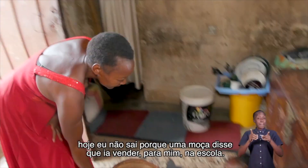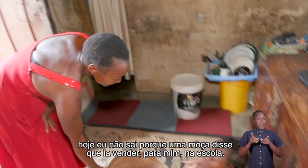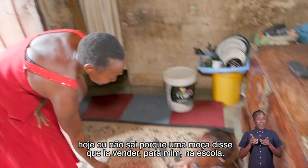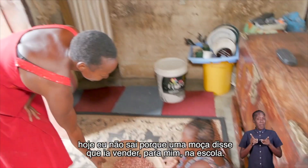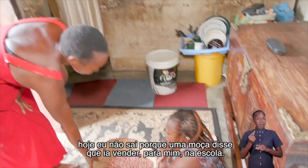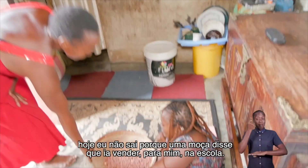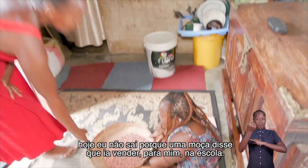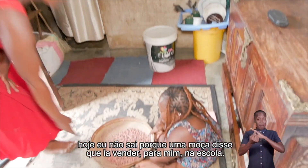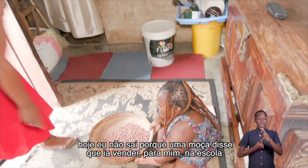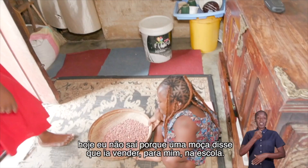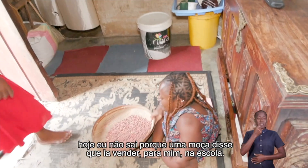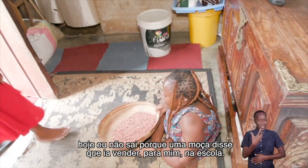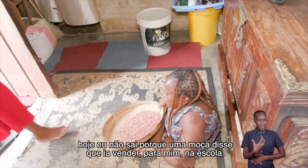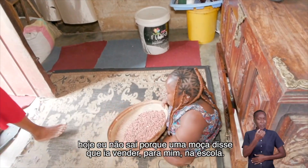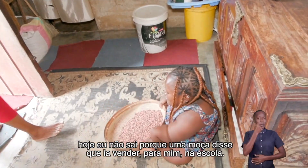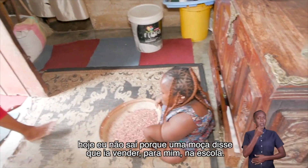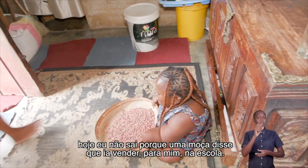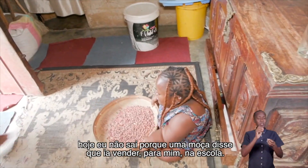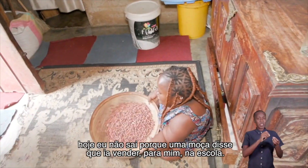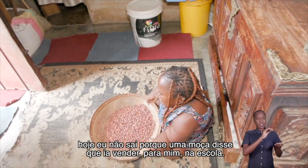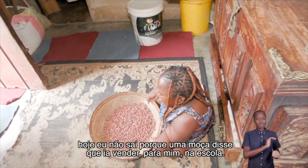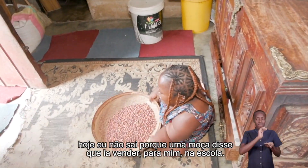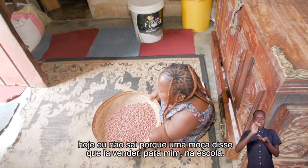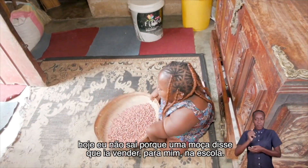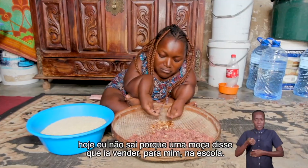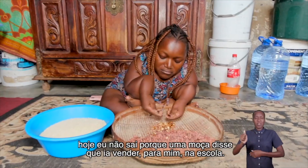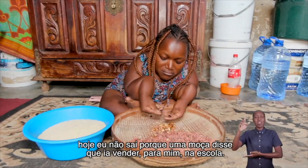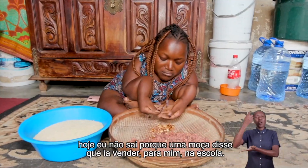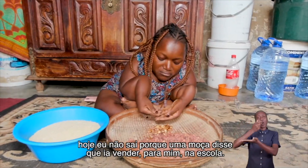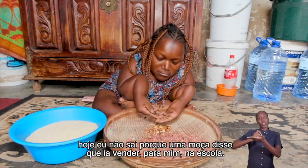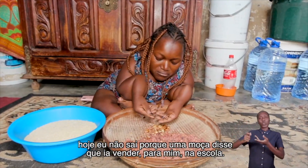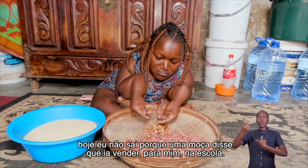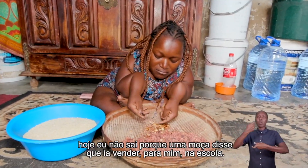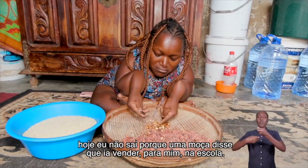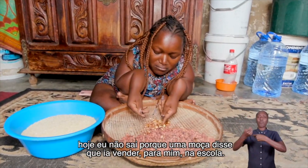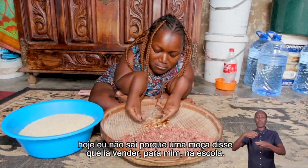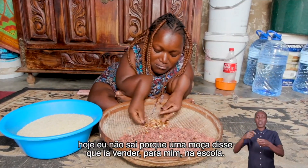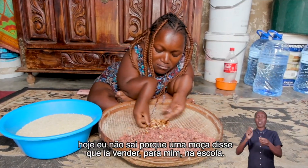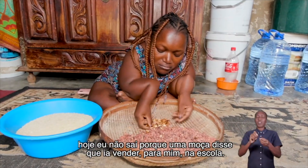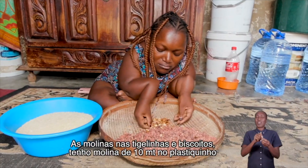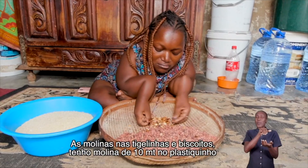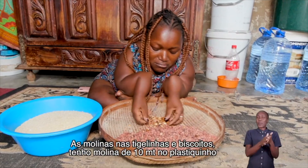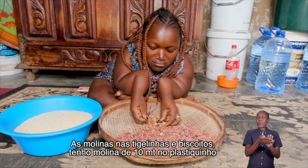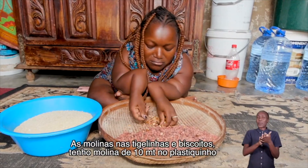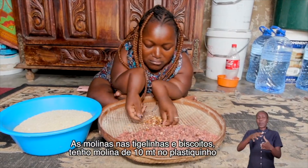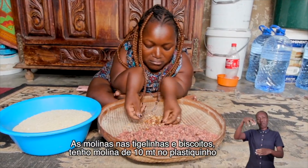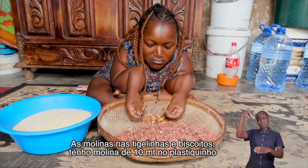porque uma moita assim que deixaria de vender pra ti na escola. Aí que a molina,